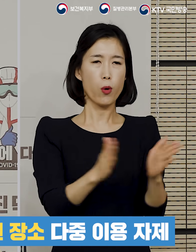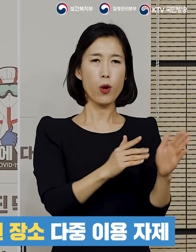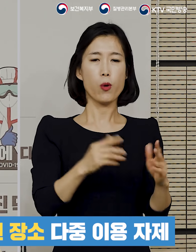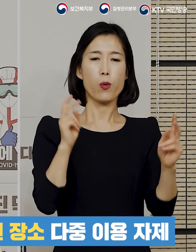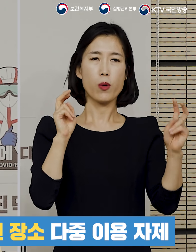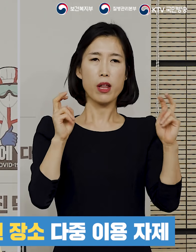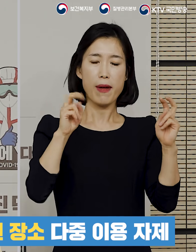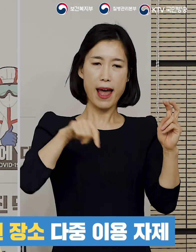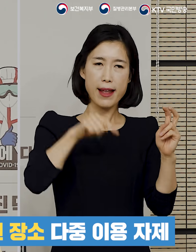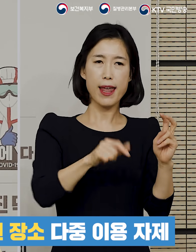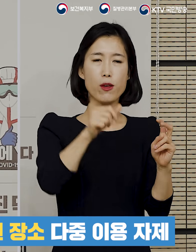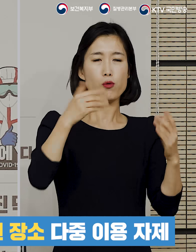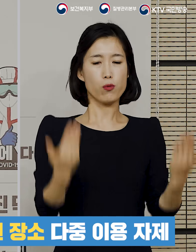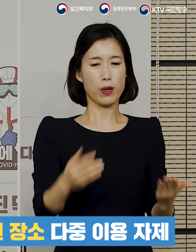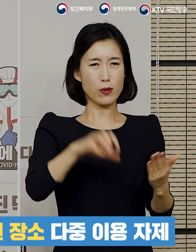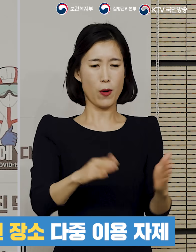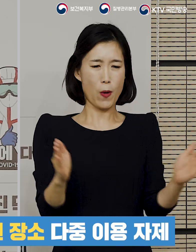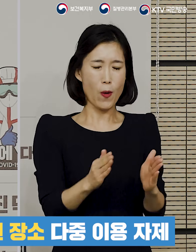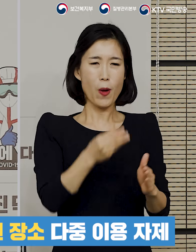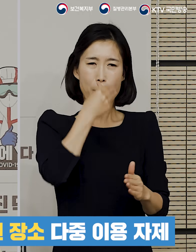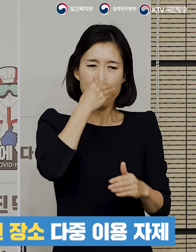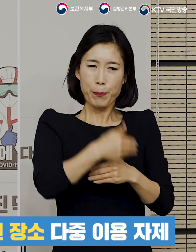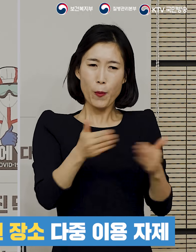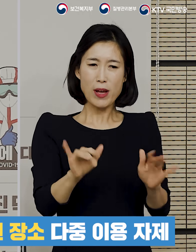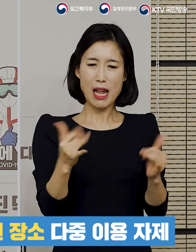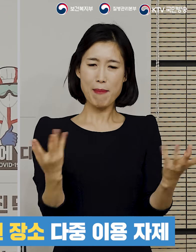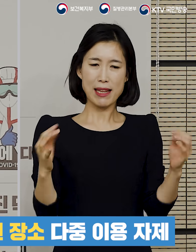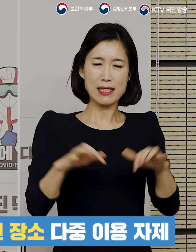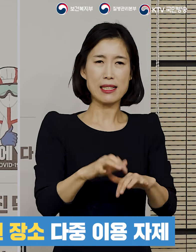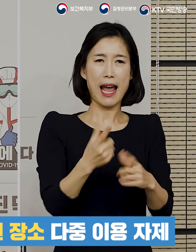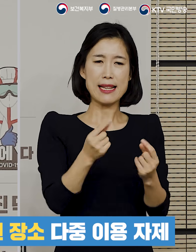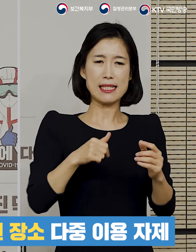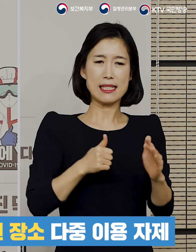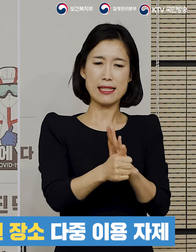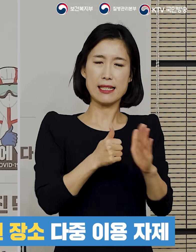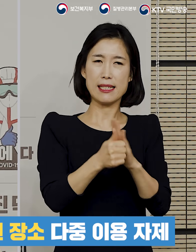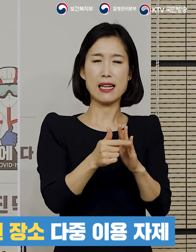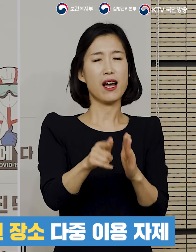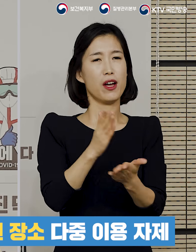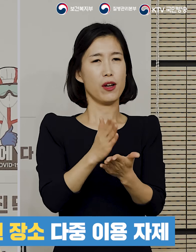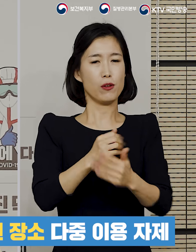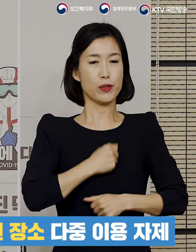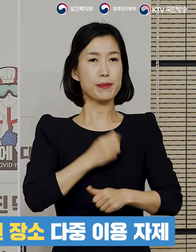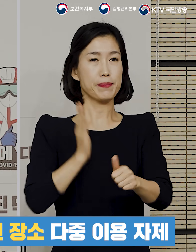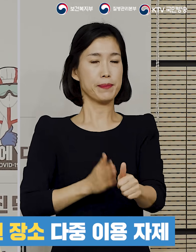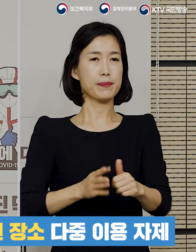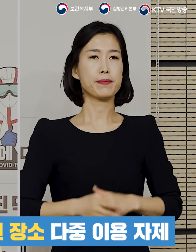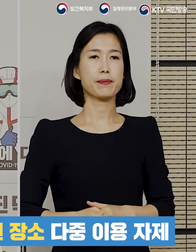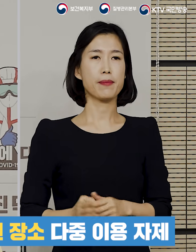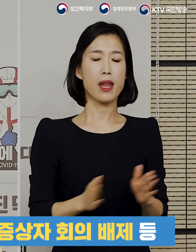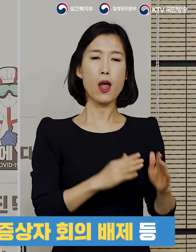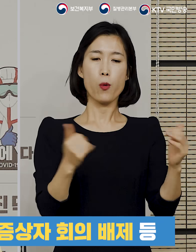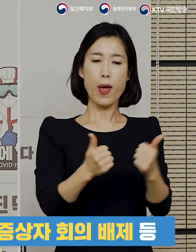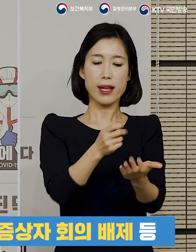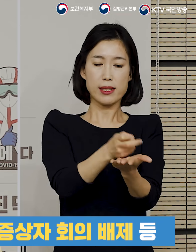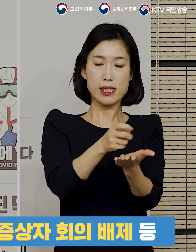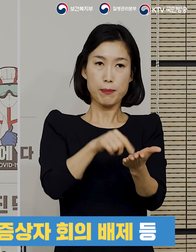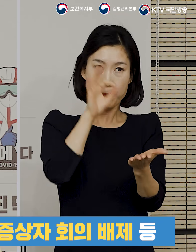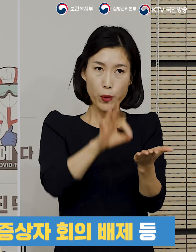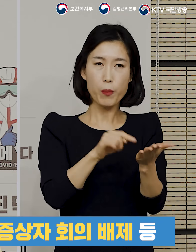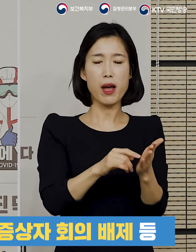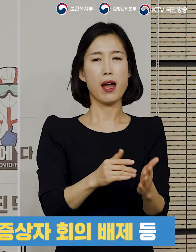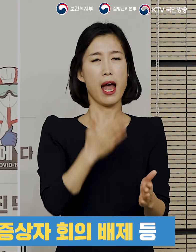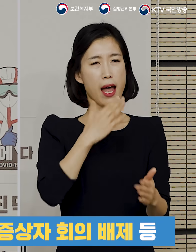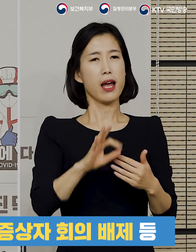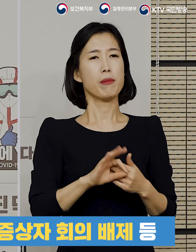휴게실과 같은 좁고 밀폐된 장소를 여러 명이 함께 이용하는 것도 피해야 합니다. 회의 지침에